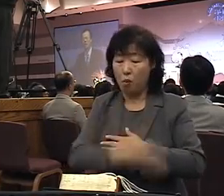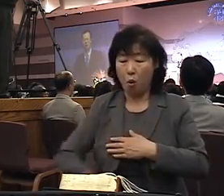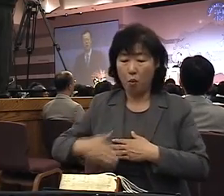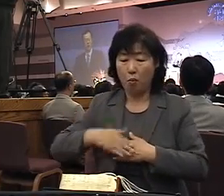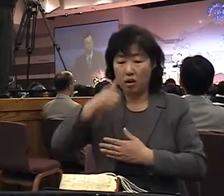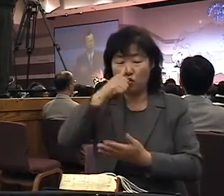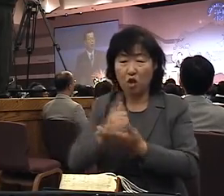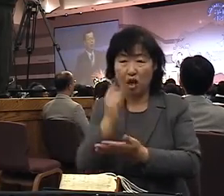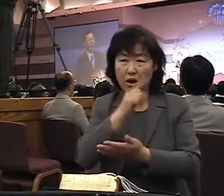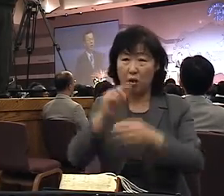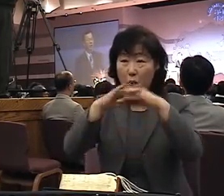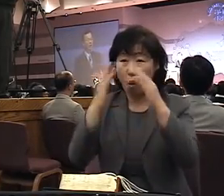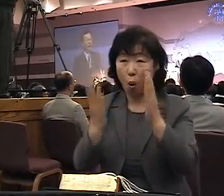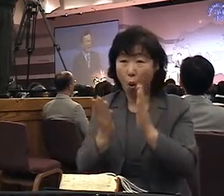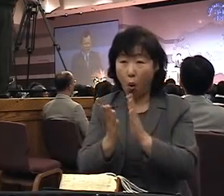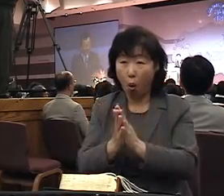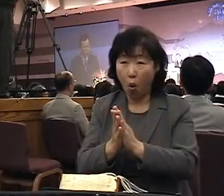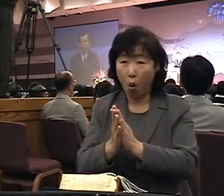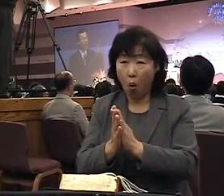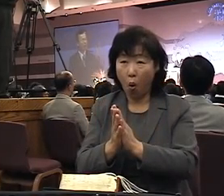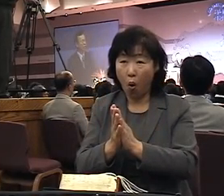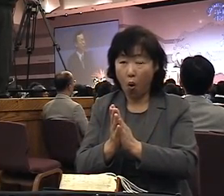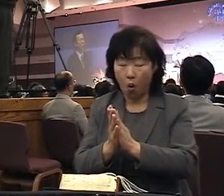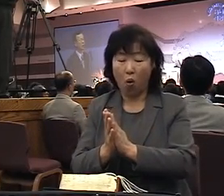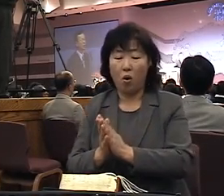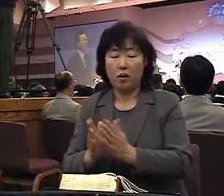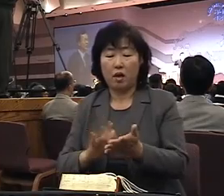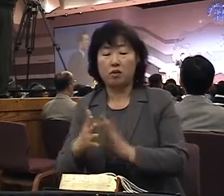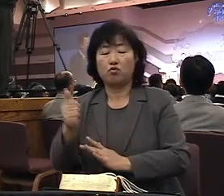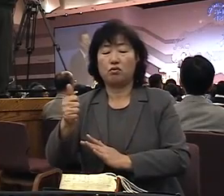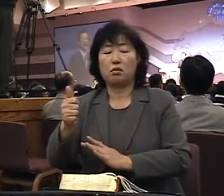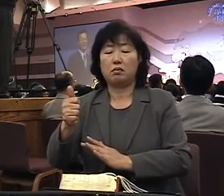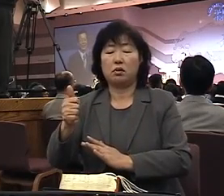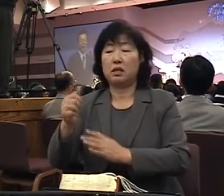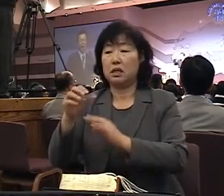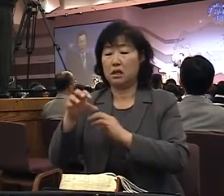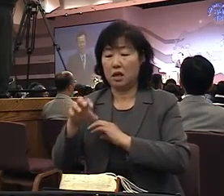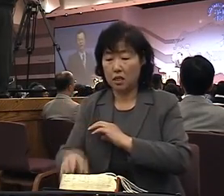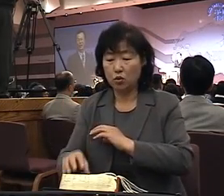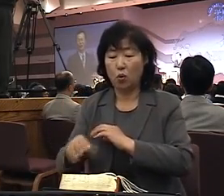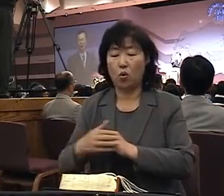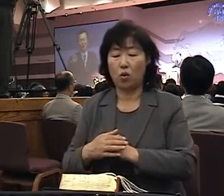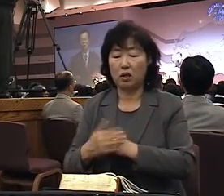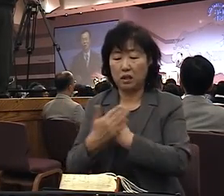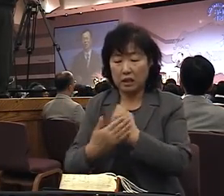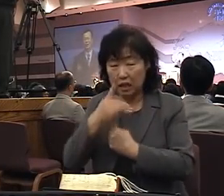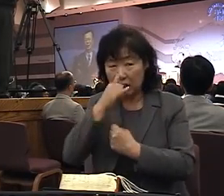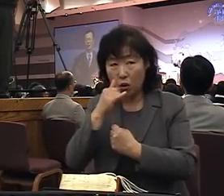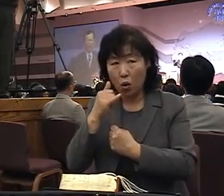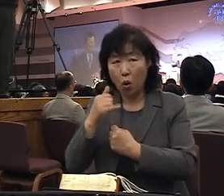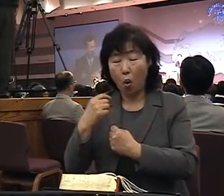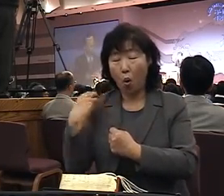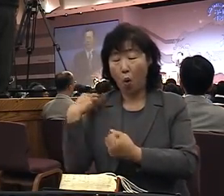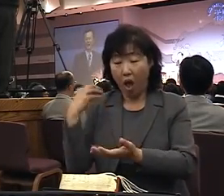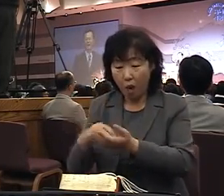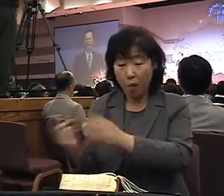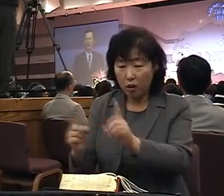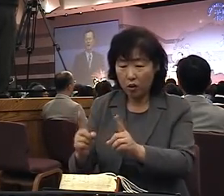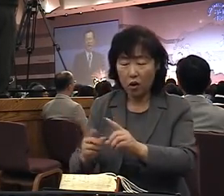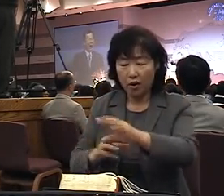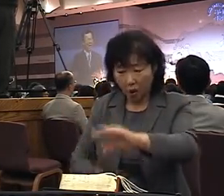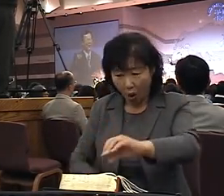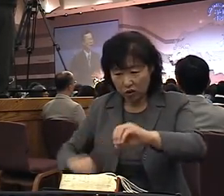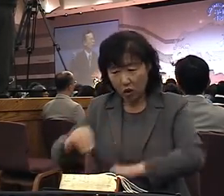친히 짊어지시는 주님이 되시기 때문에 예수님이 계신 그곳은 은혜가 있고 회복이 있고 역전이 있는 곳이라고